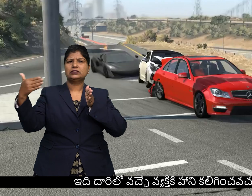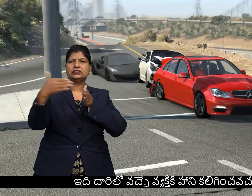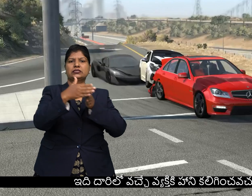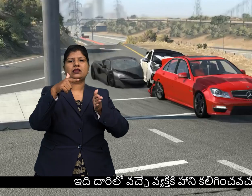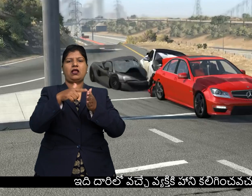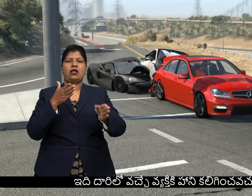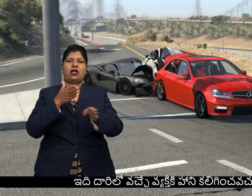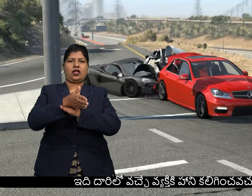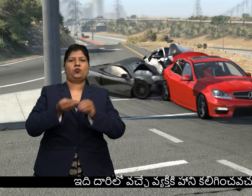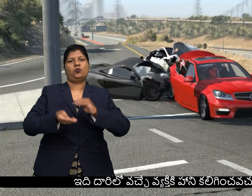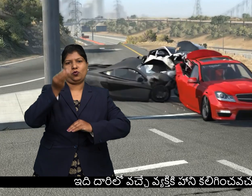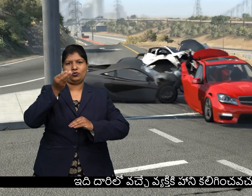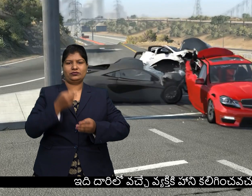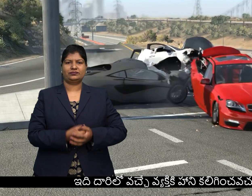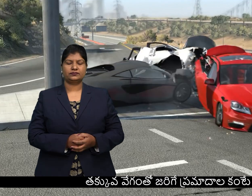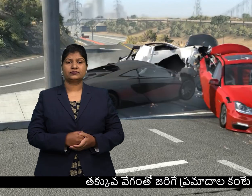కలిగించవచ్చు.